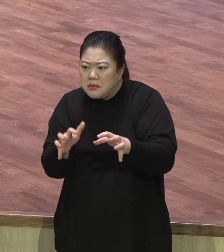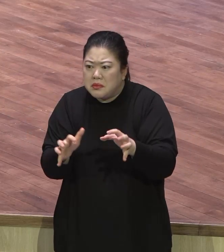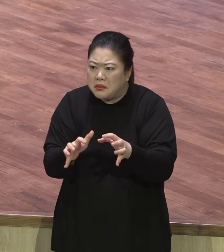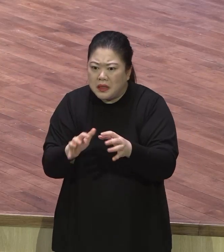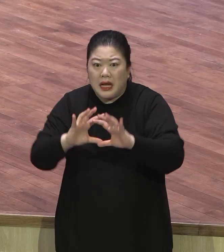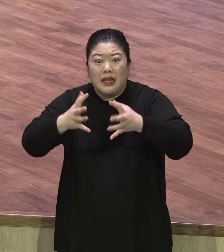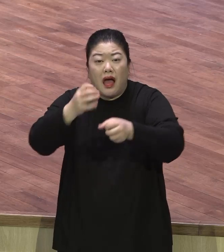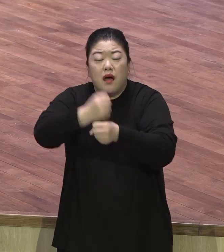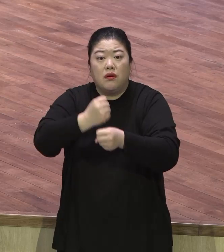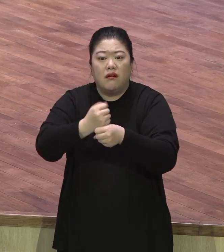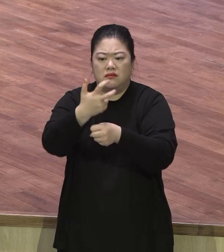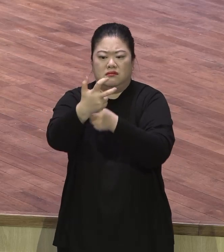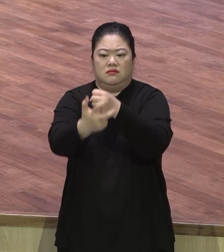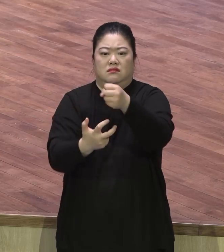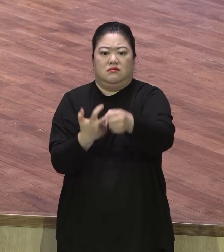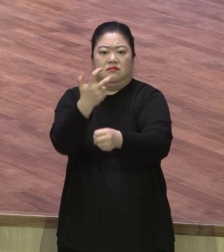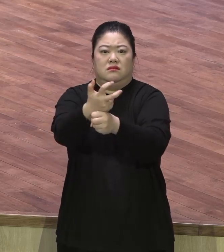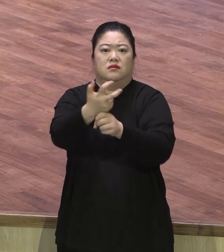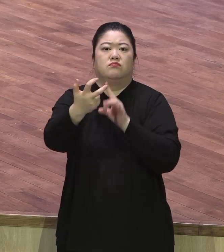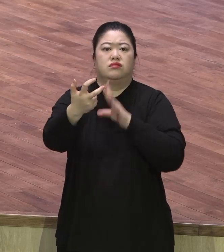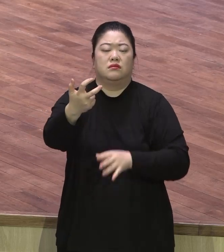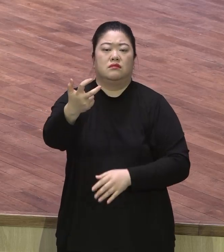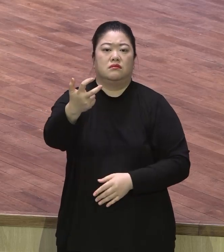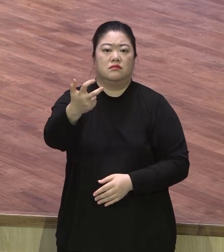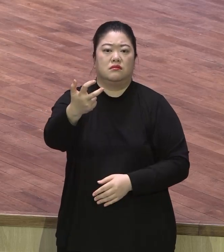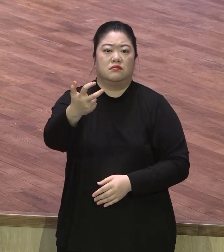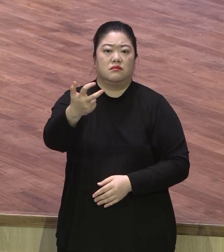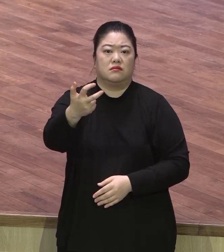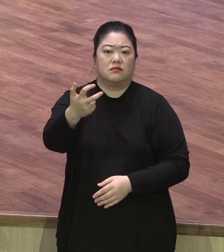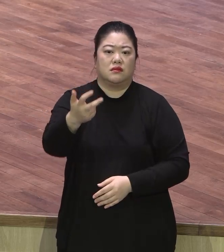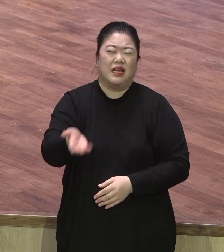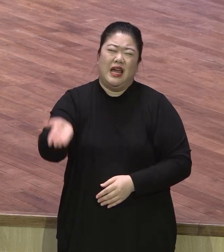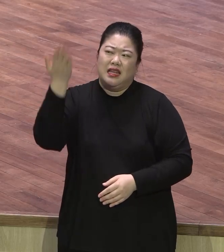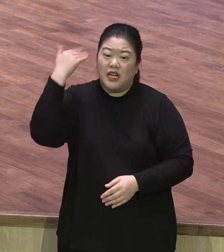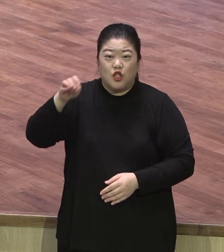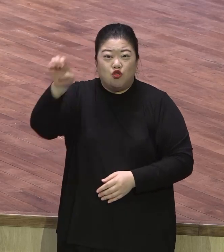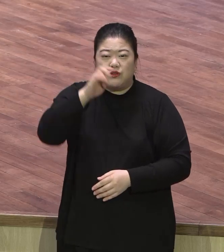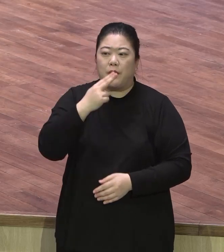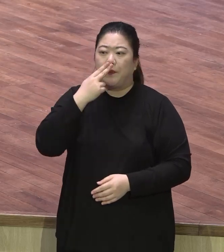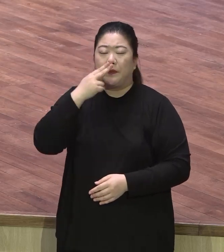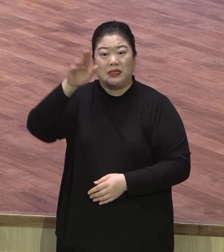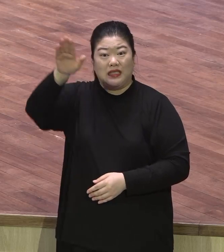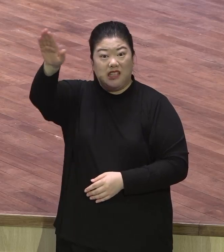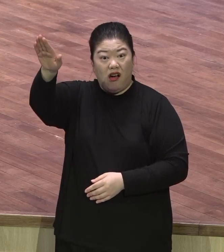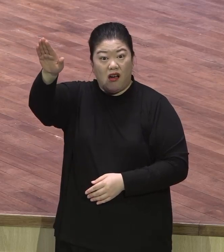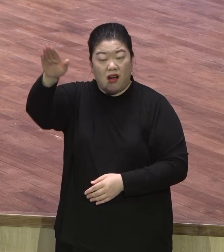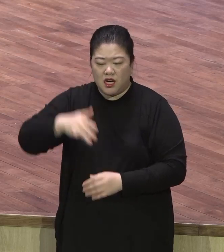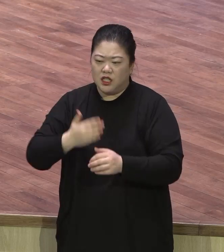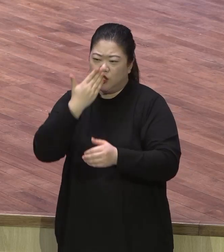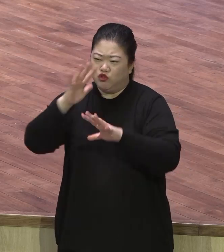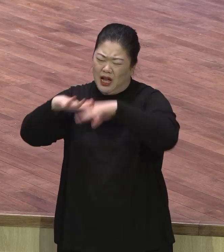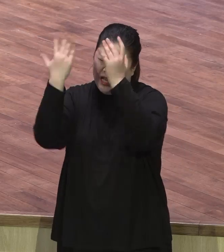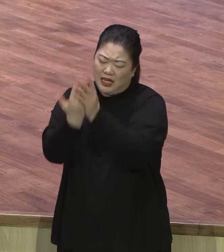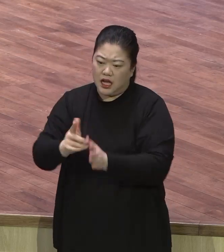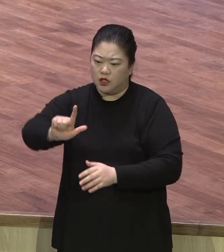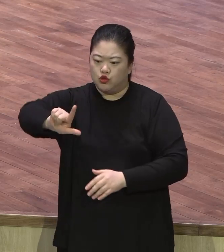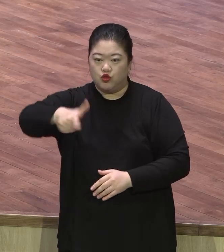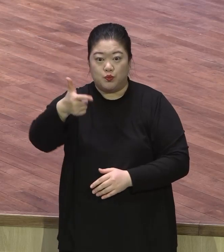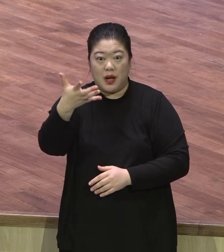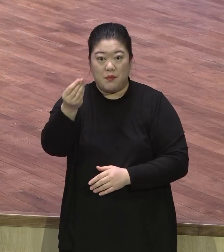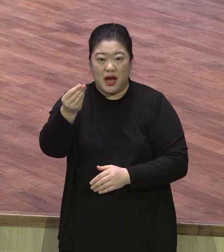뜯어버려서 저주로 봐 거기서 자폐화가 히틀러가 저 주립에서 전부 다 끄집은 애가 다 600만 명 다